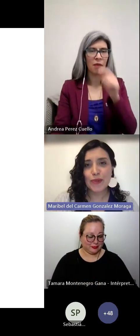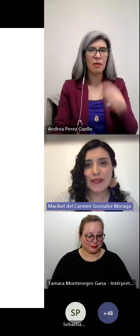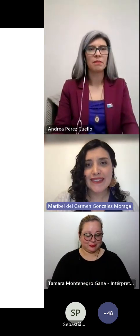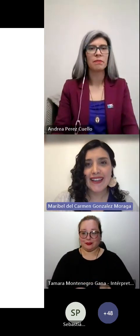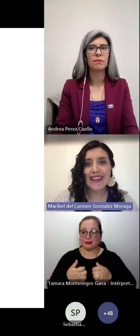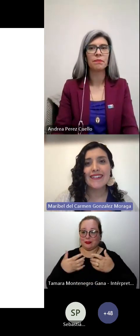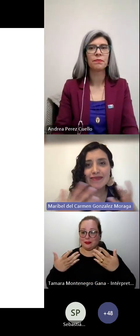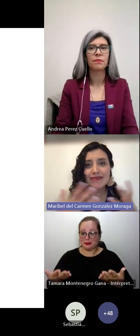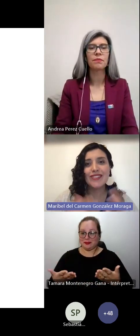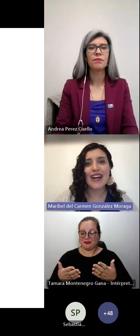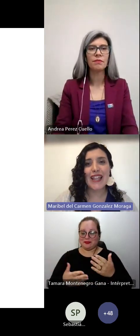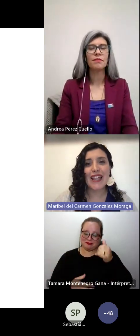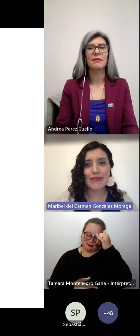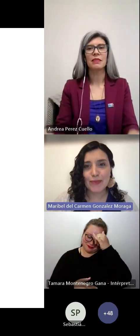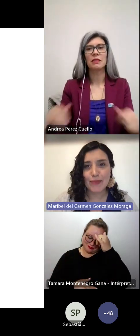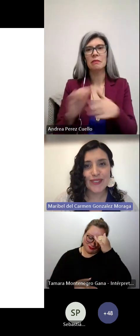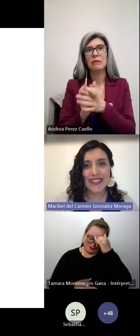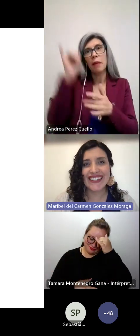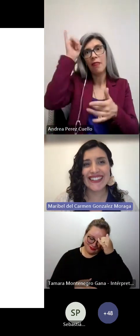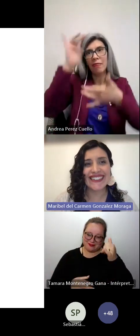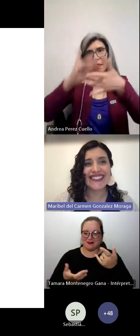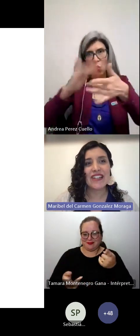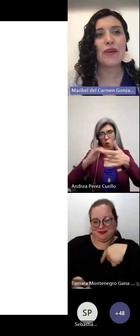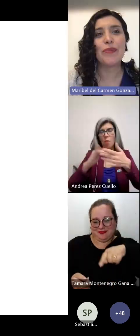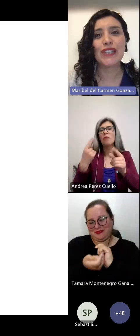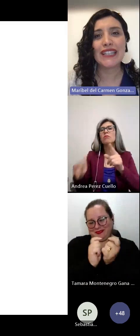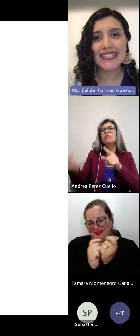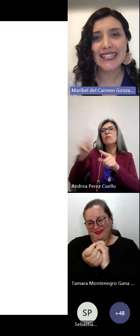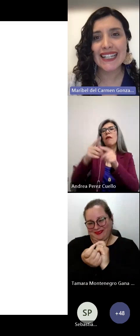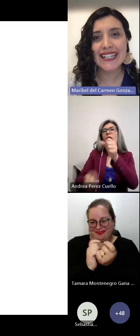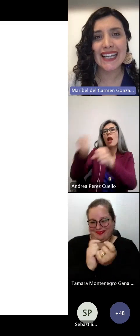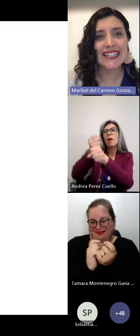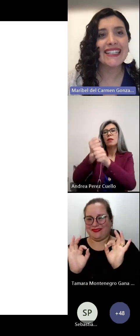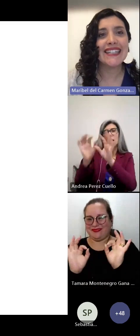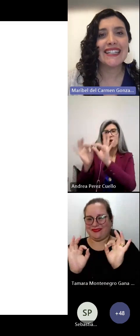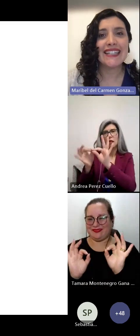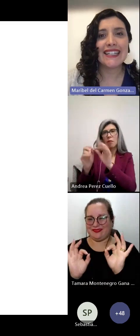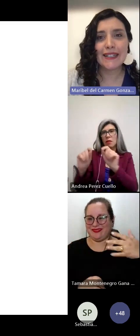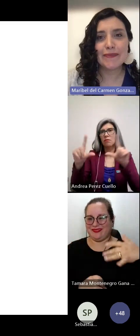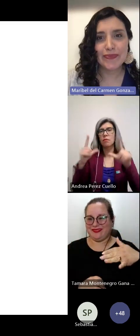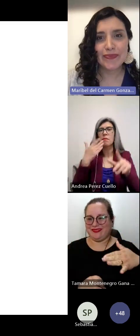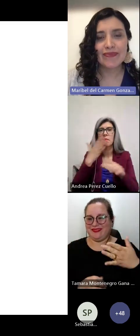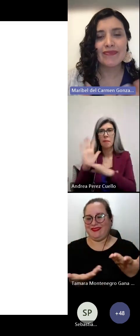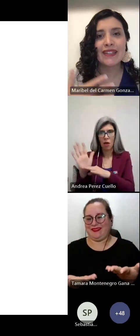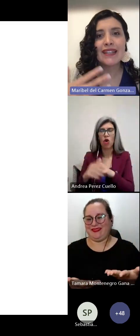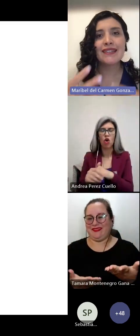No se preocupen, si aquí nos adaptamos. Lo importante es que